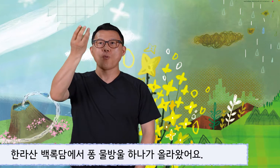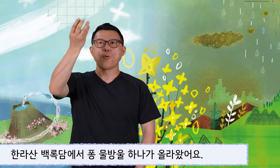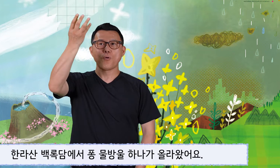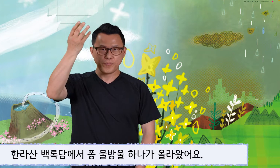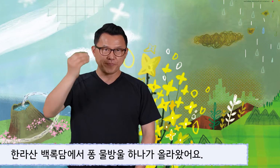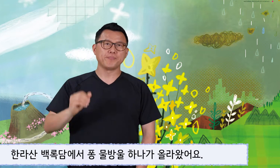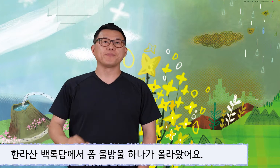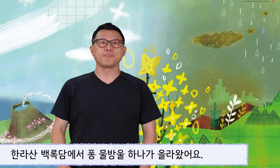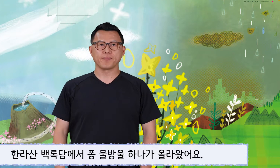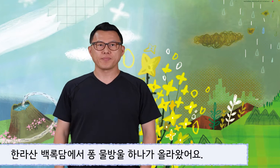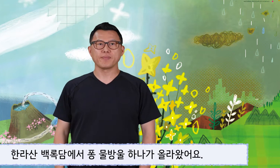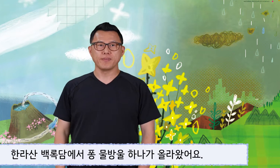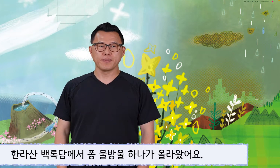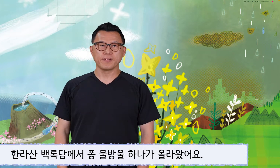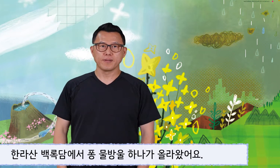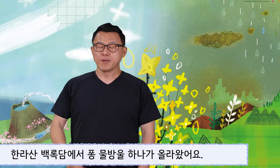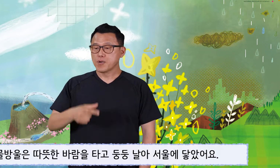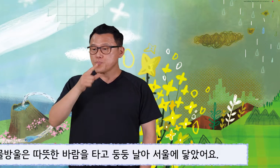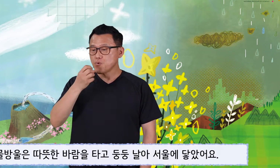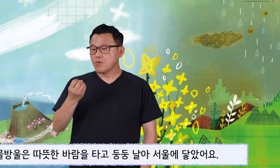하나가 올라왔어요.